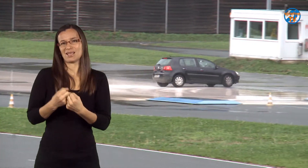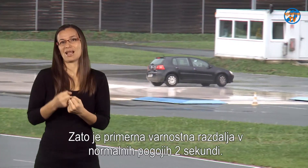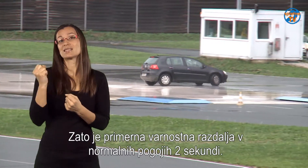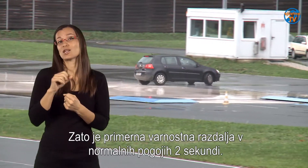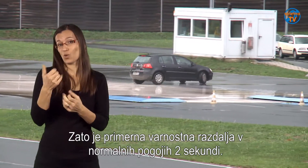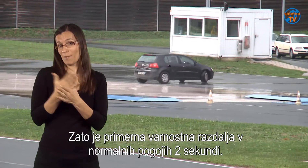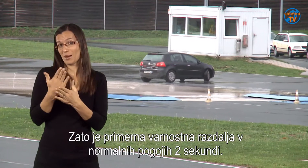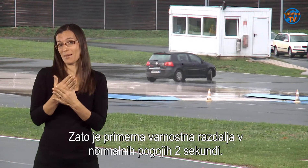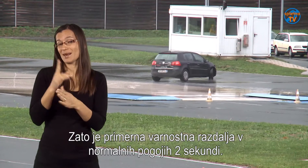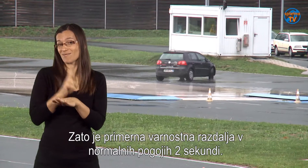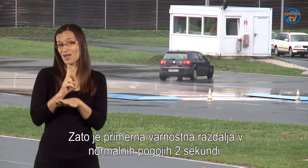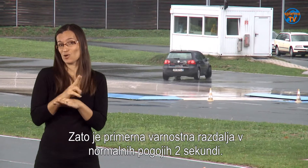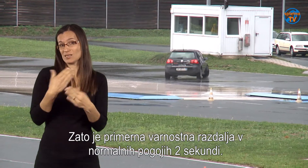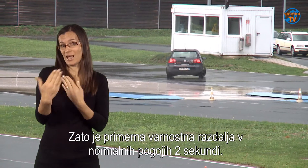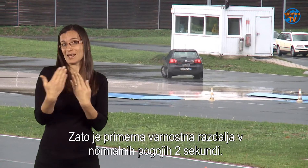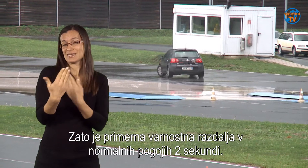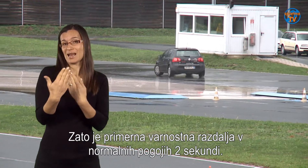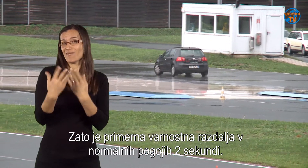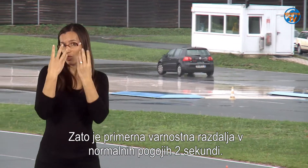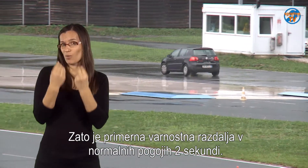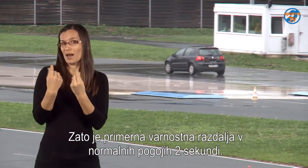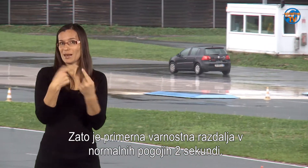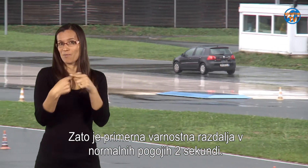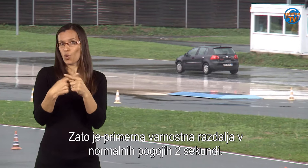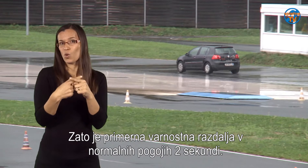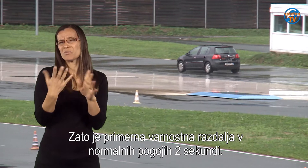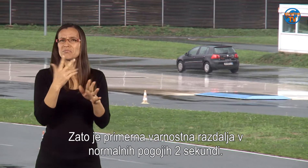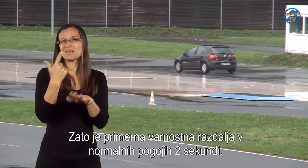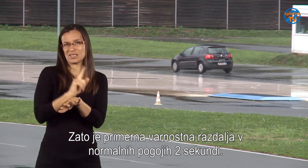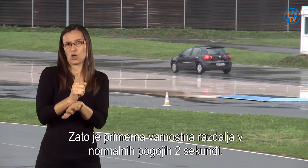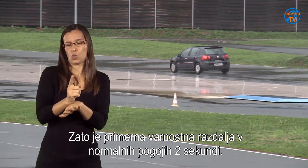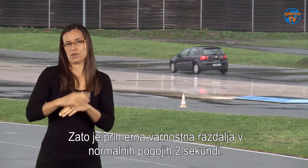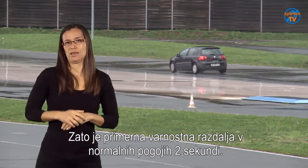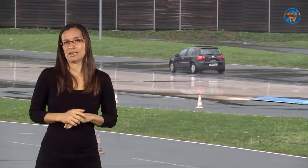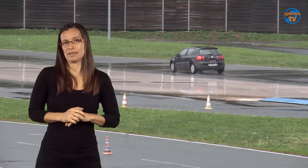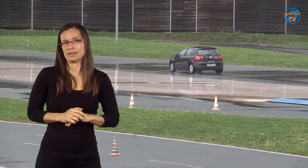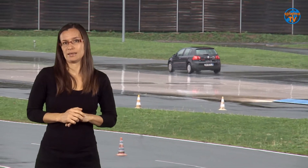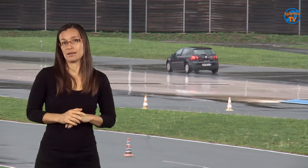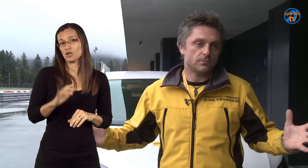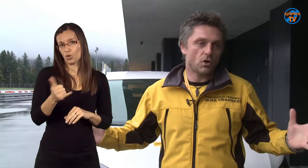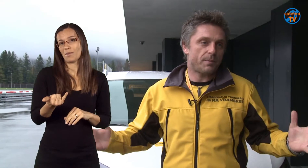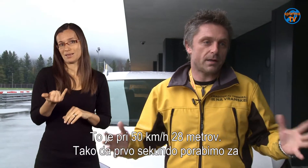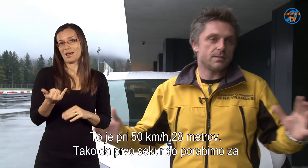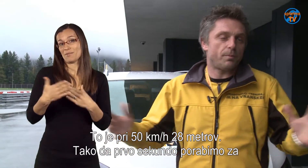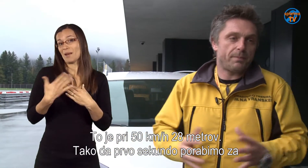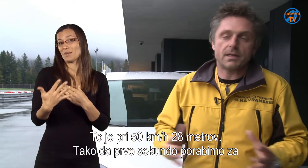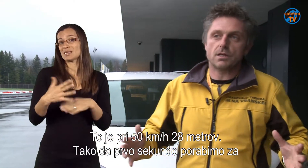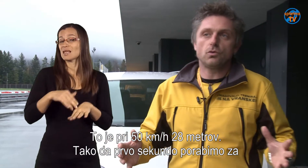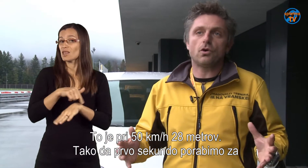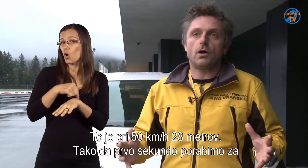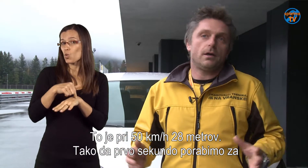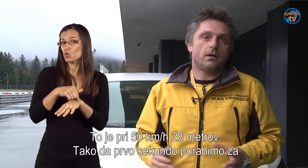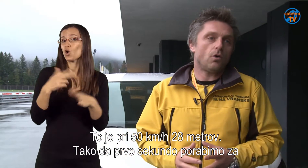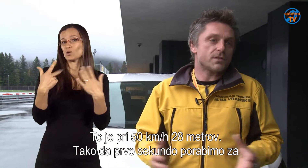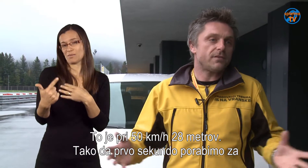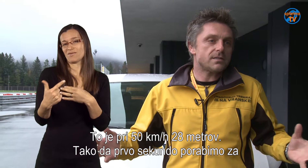Zato je primerna varnostna razdalja v normalnih pogojih nekje 2 sekunde. To je pa recimo pri 50 na